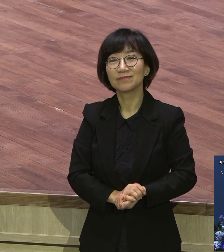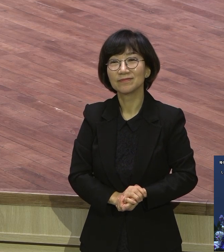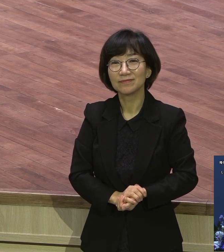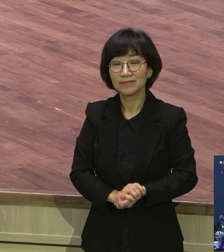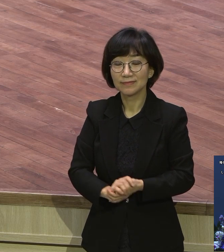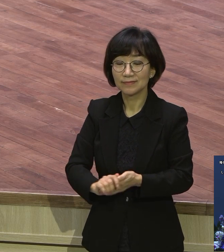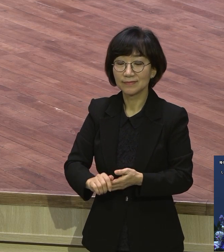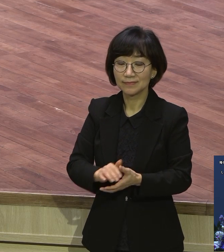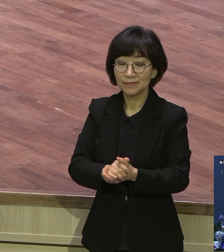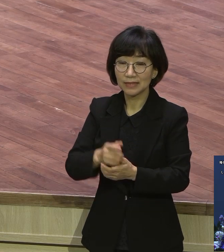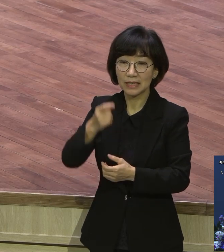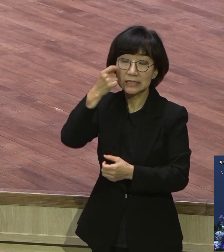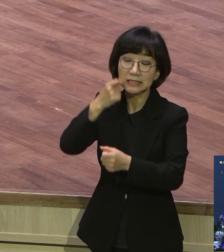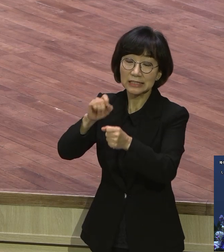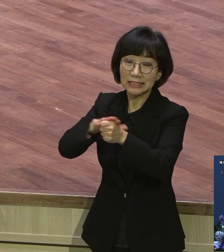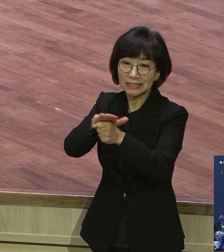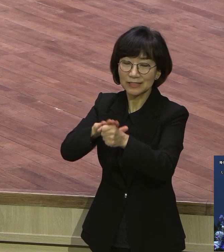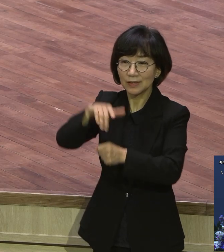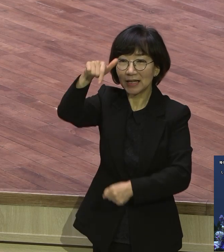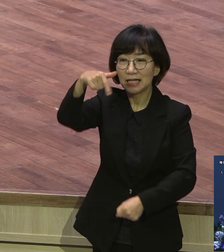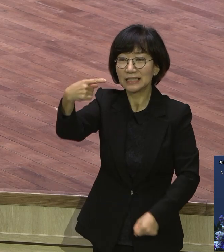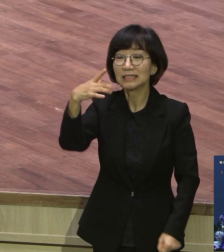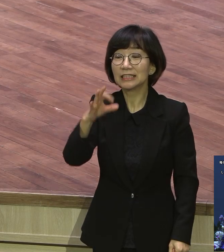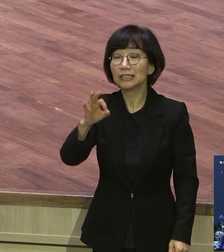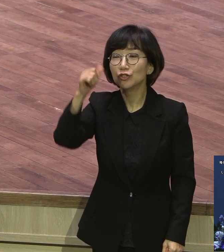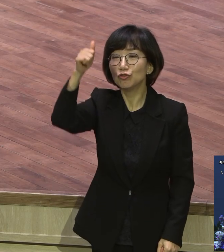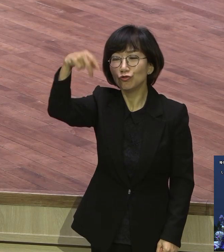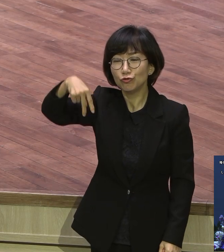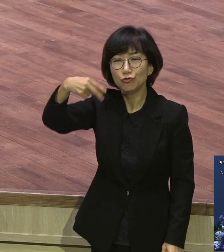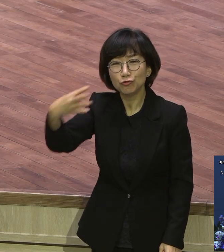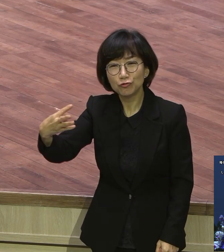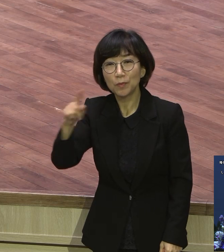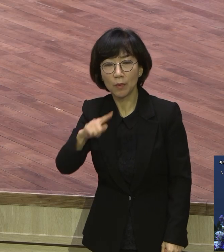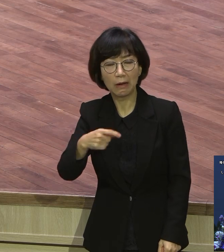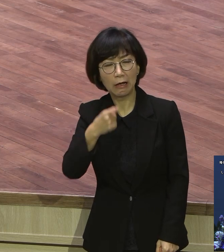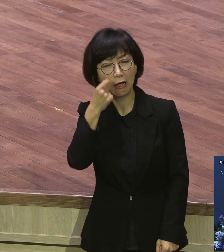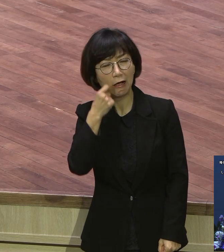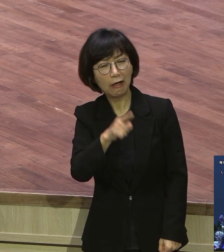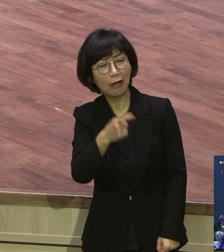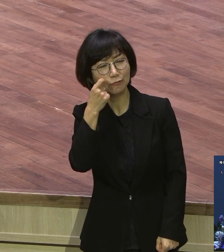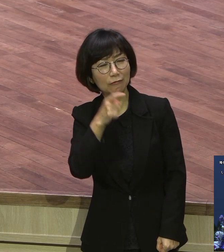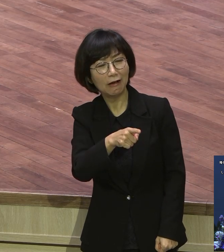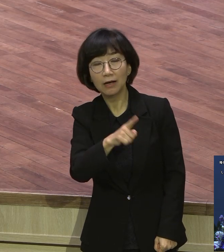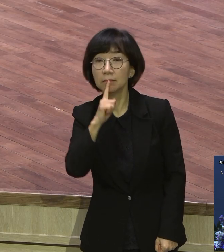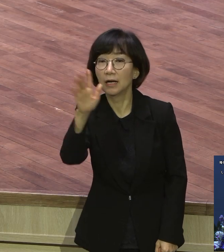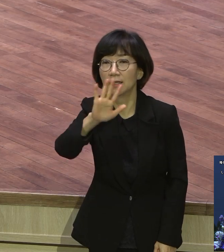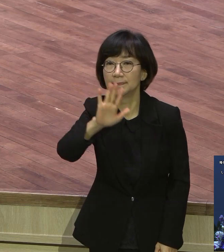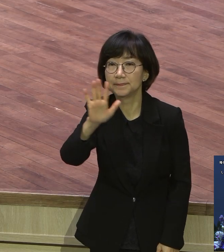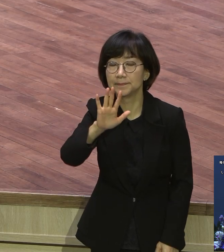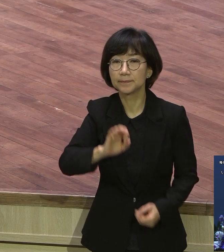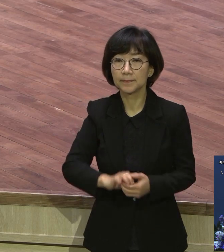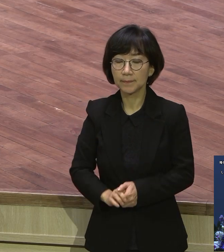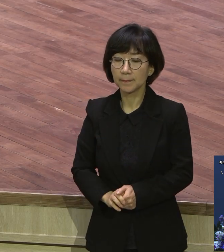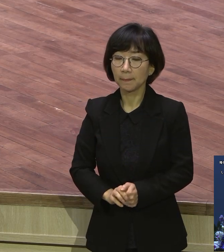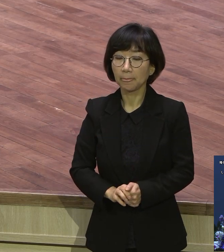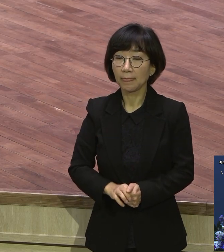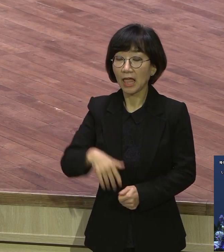극류를 여긴다 말은 단순히 불쌍히 여긴다 그 말이 아니에요 극류를 여긴다 이 말은요 다른